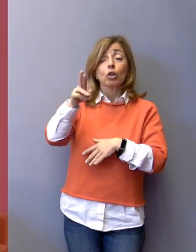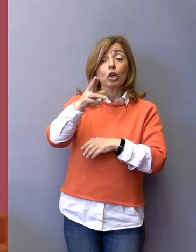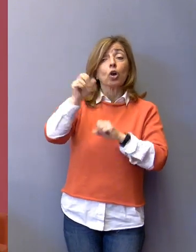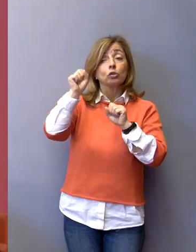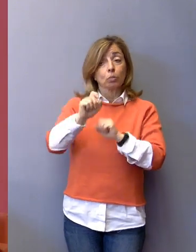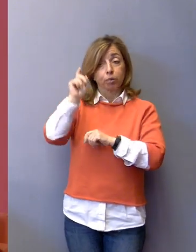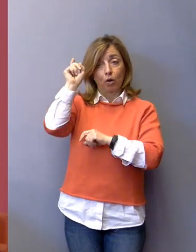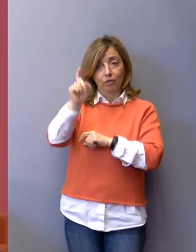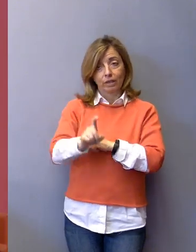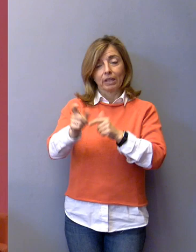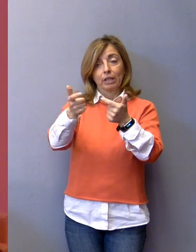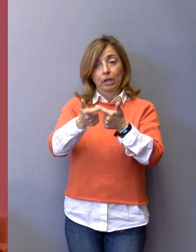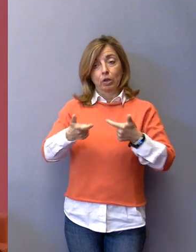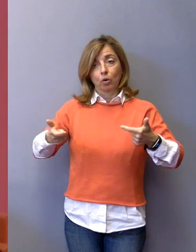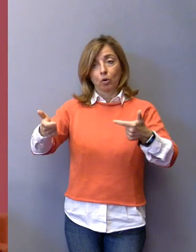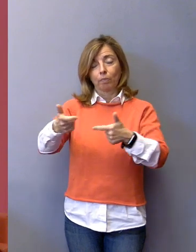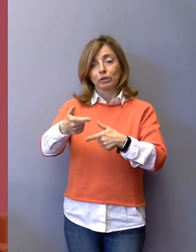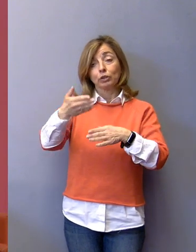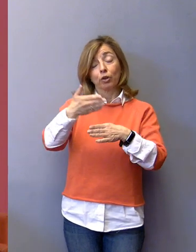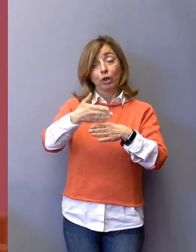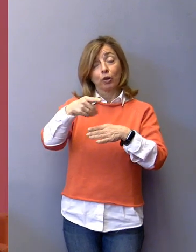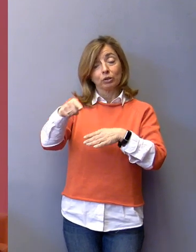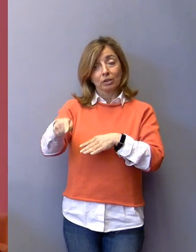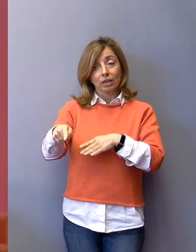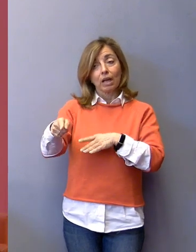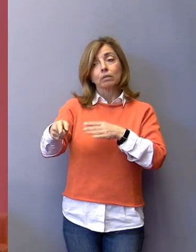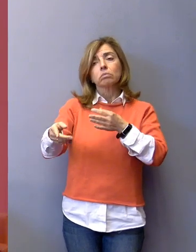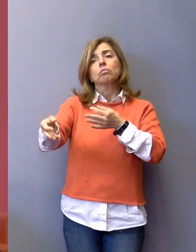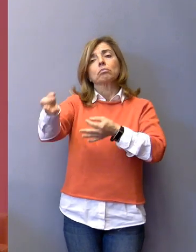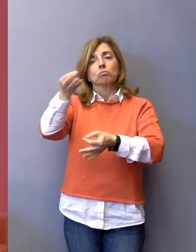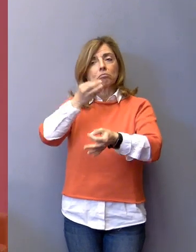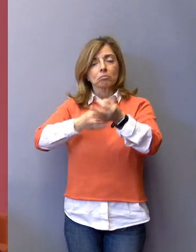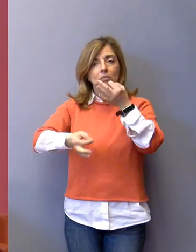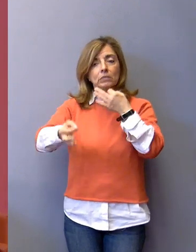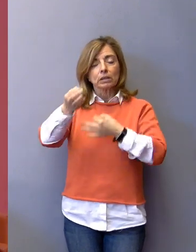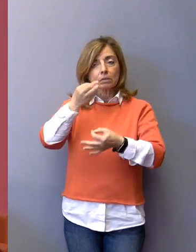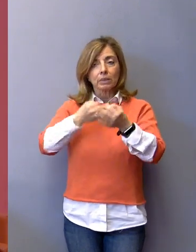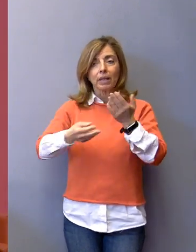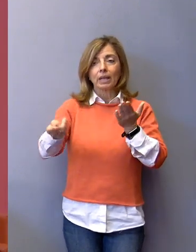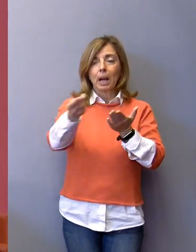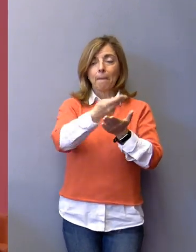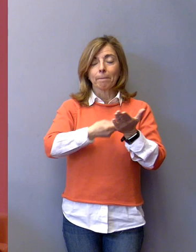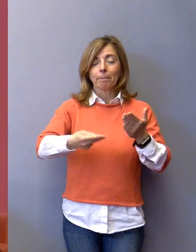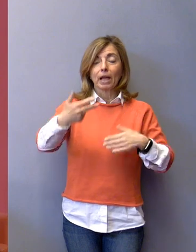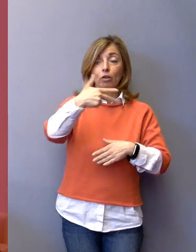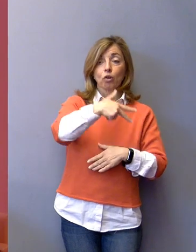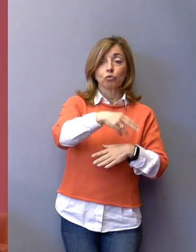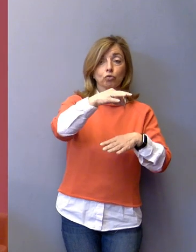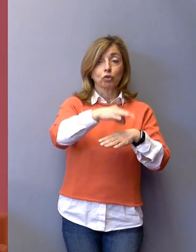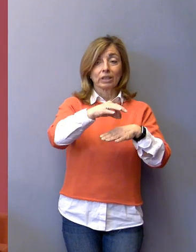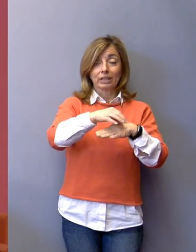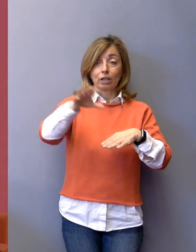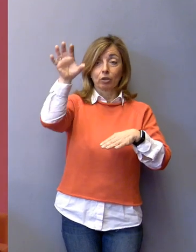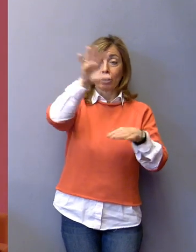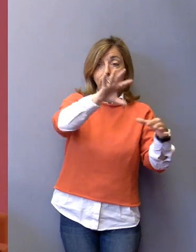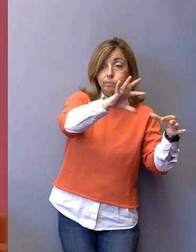consiliare a spiegare che a spiegarci Qual è la ricaduta del piano socio sanitario regionale la